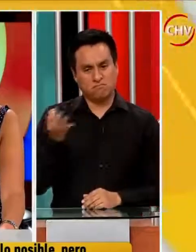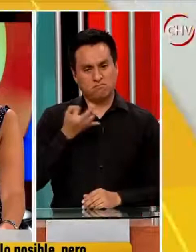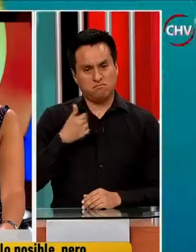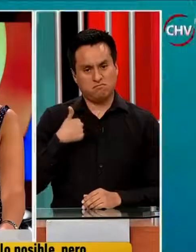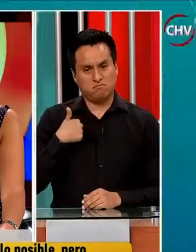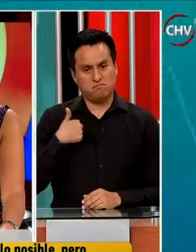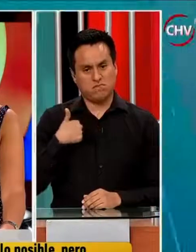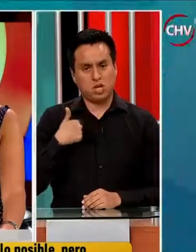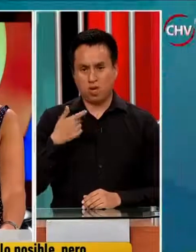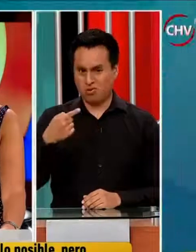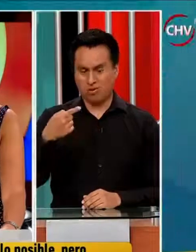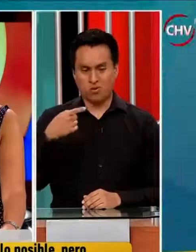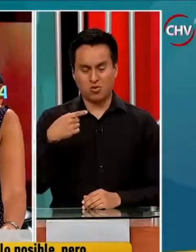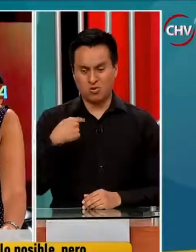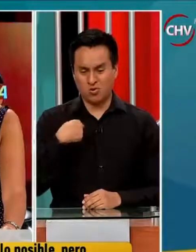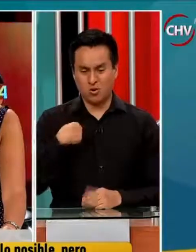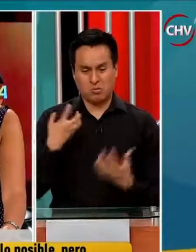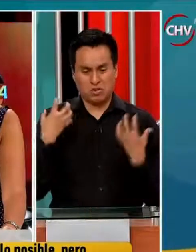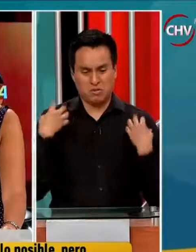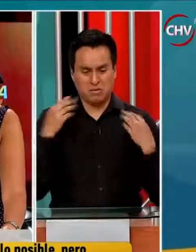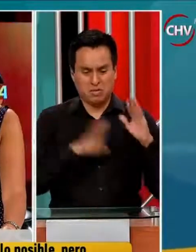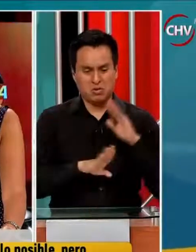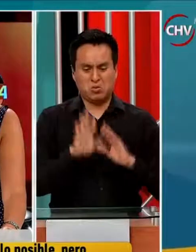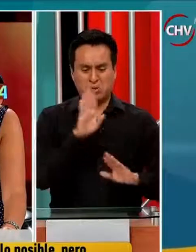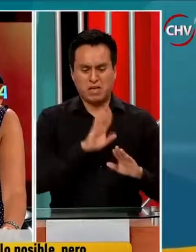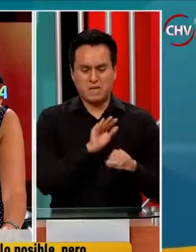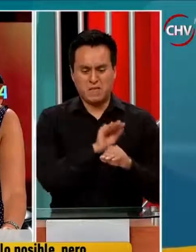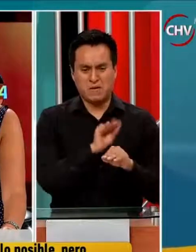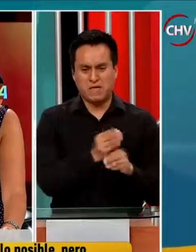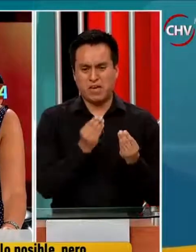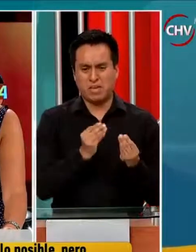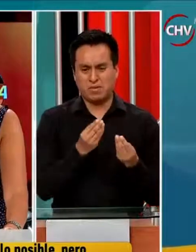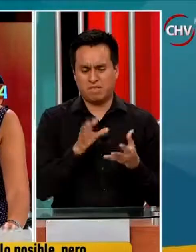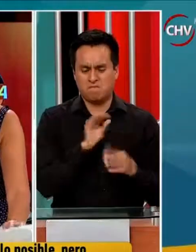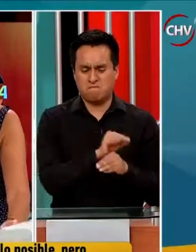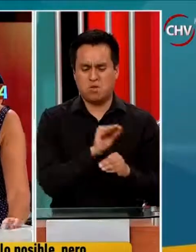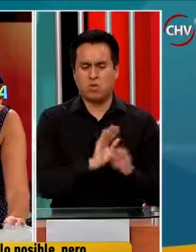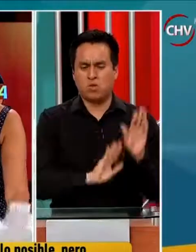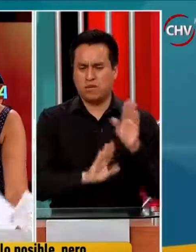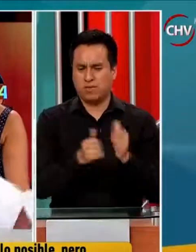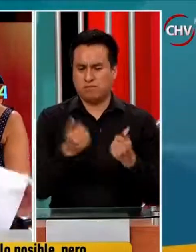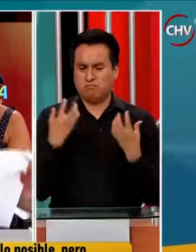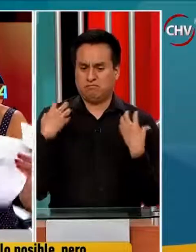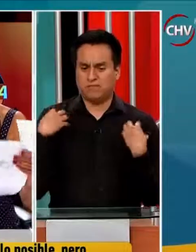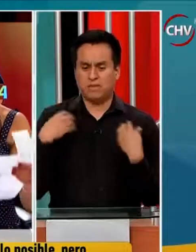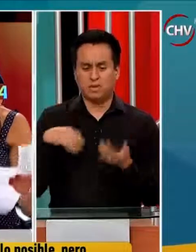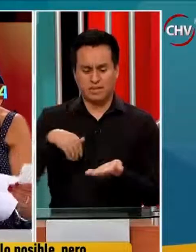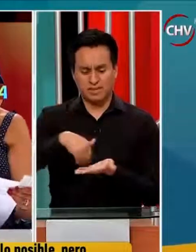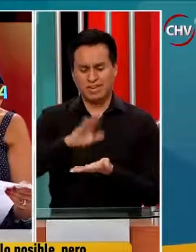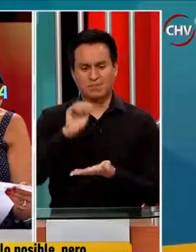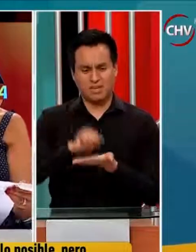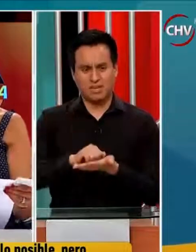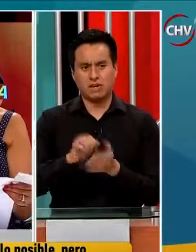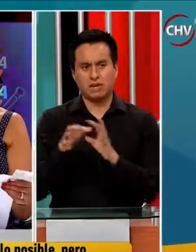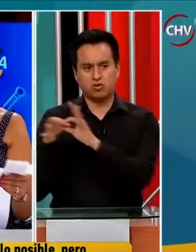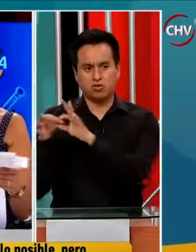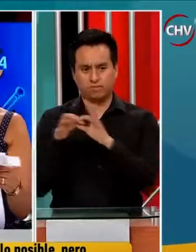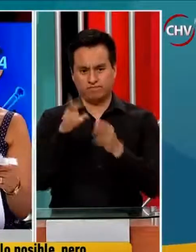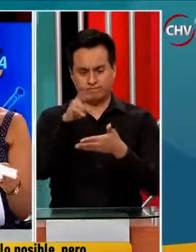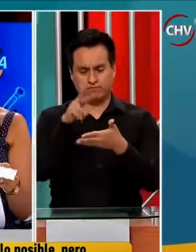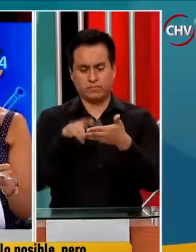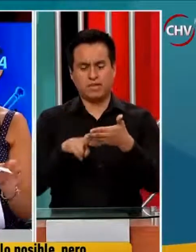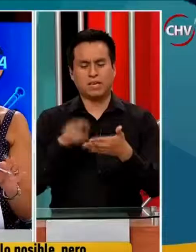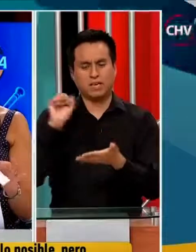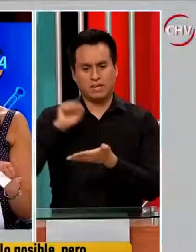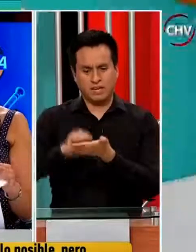Que yo tenía que mantenerlo y tenía que cuidarlo y bien comido y bien alimentado y bien cuidado. Ya, le rechazaron la demanda por una razón... la querida en realidad.